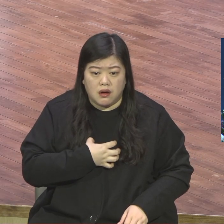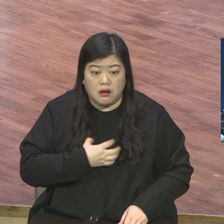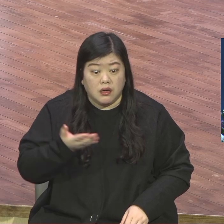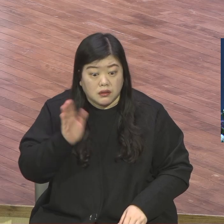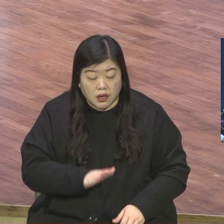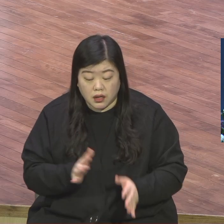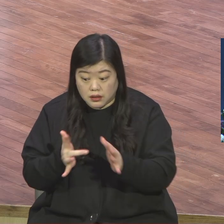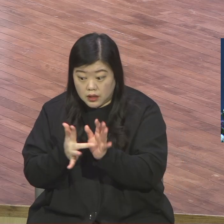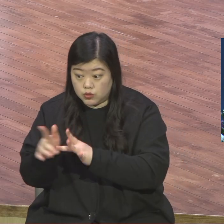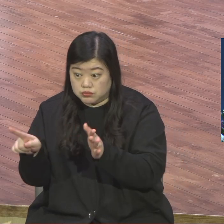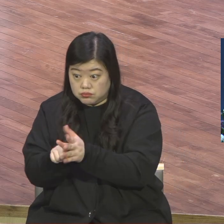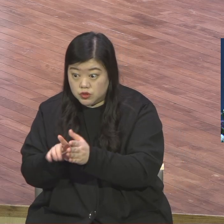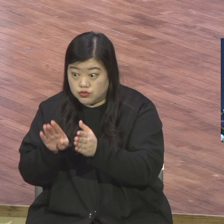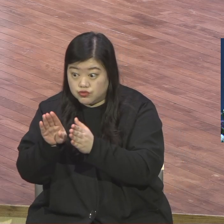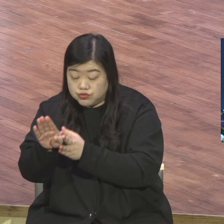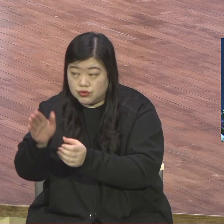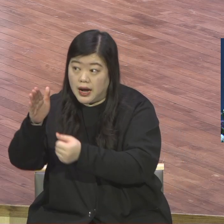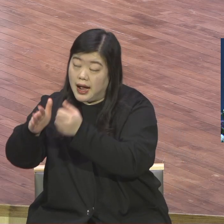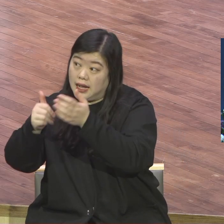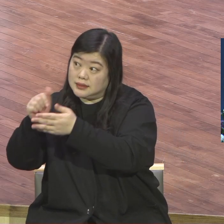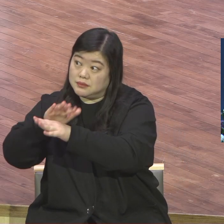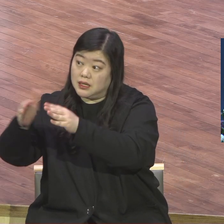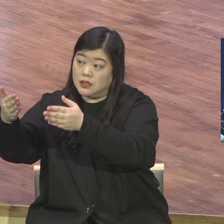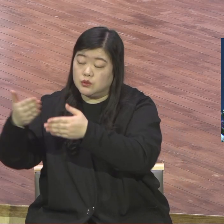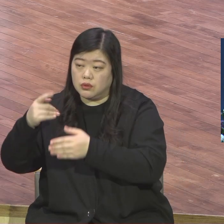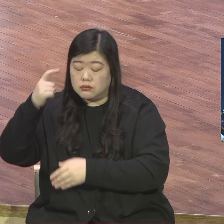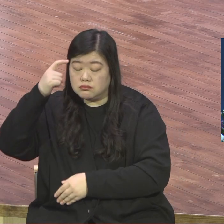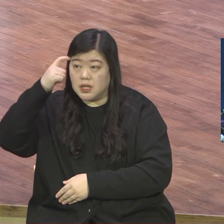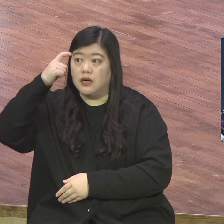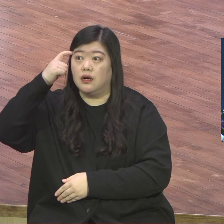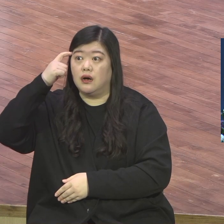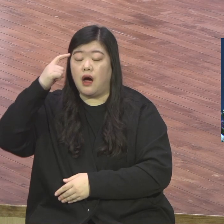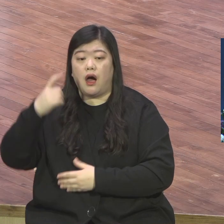영접. 영접시켰다고.